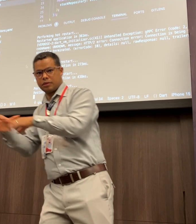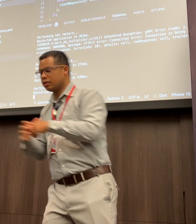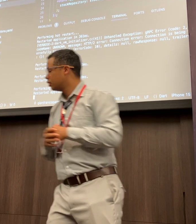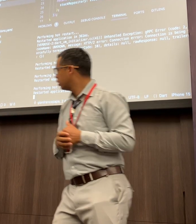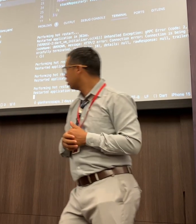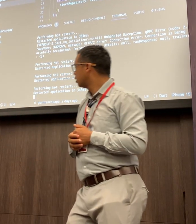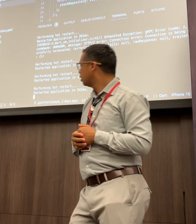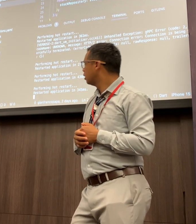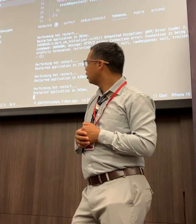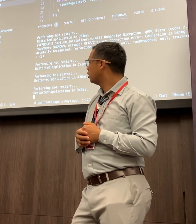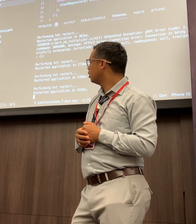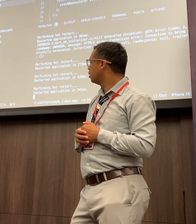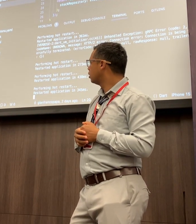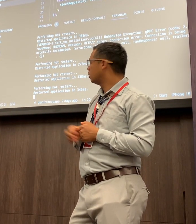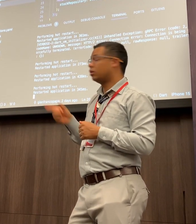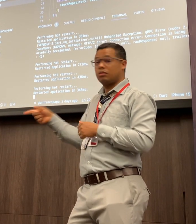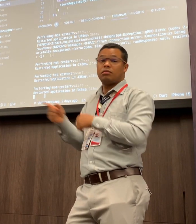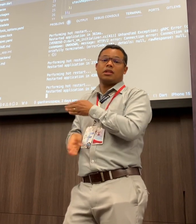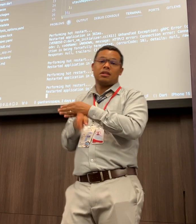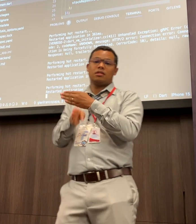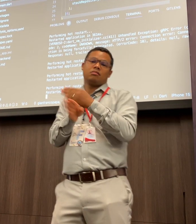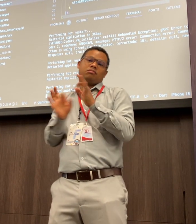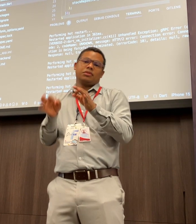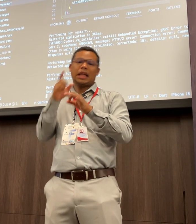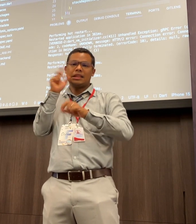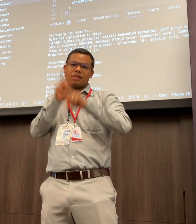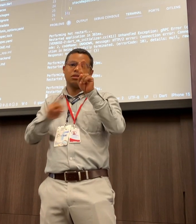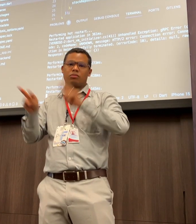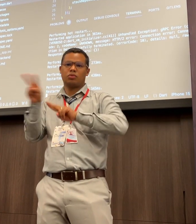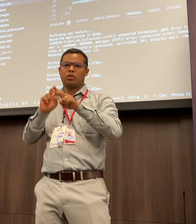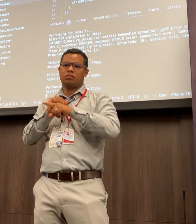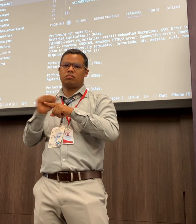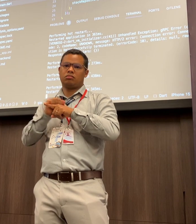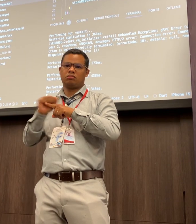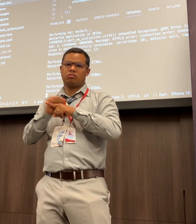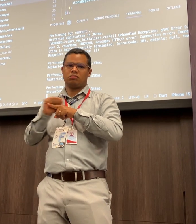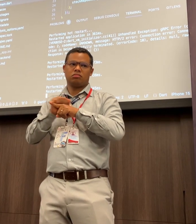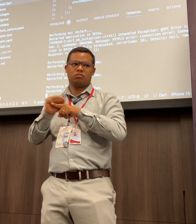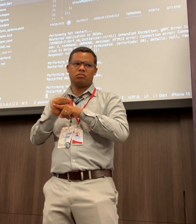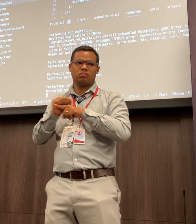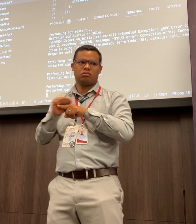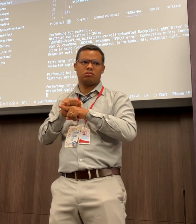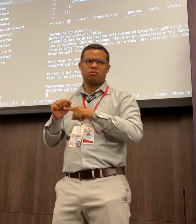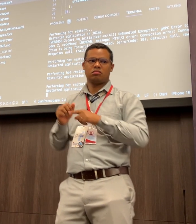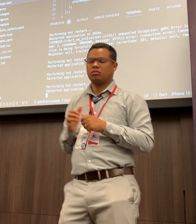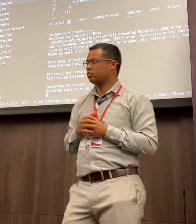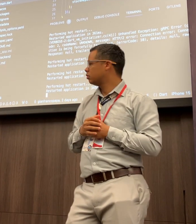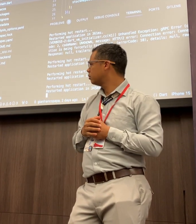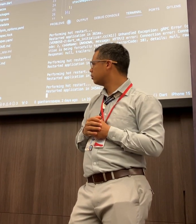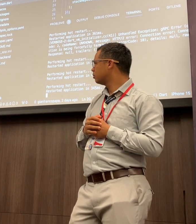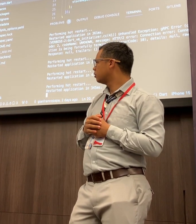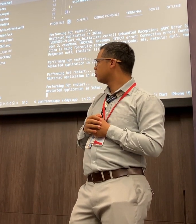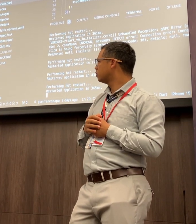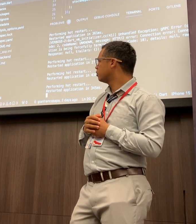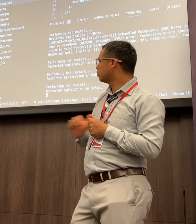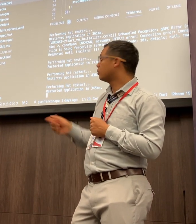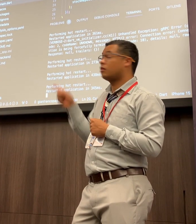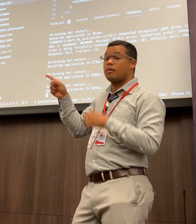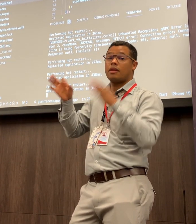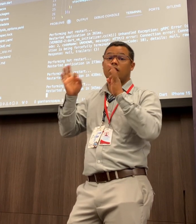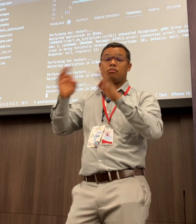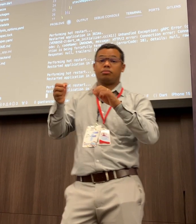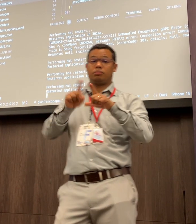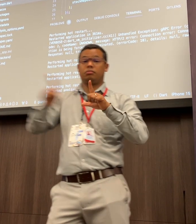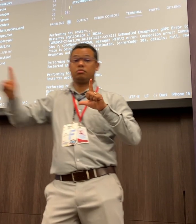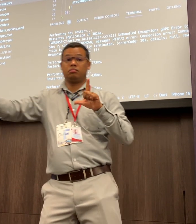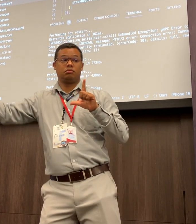este caso en un simulador, ¿no? Entonces la idea es que estas stocks van a empezar a venir en tiempo real, y